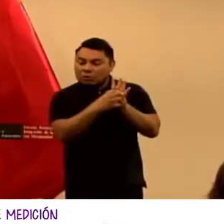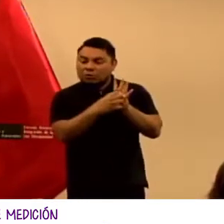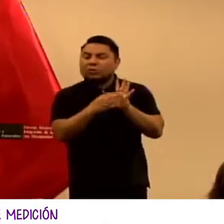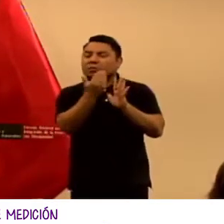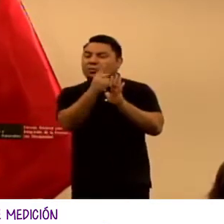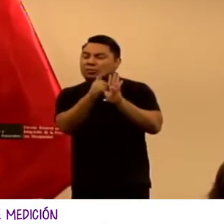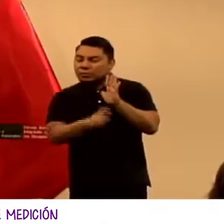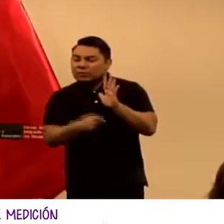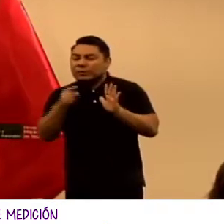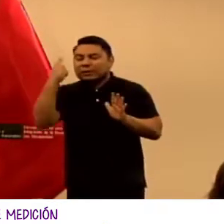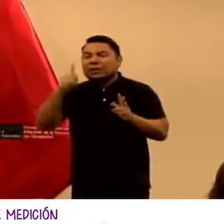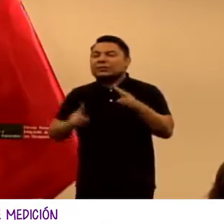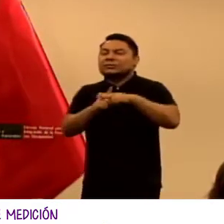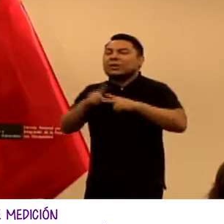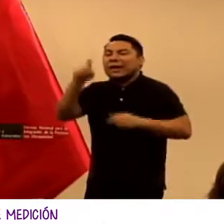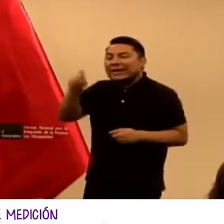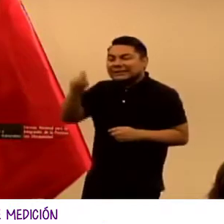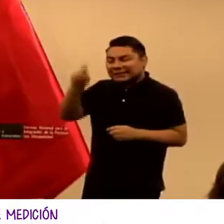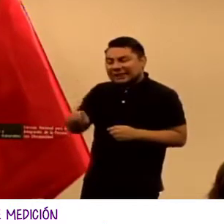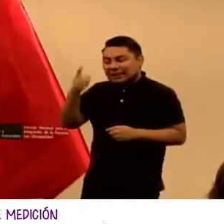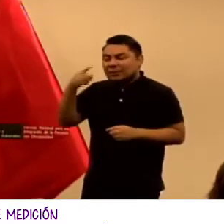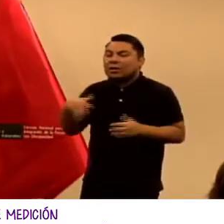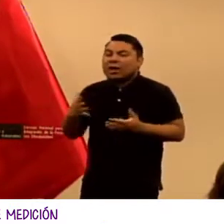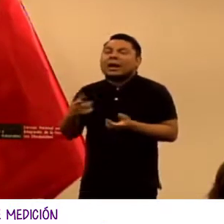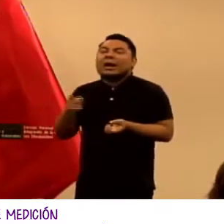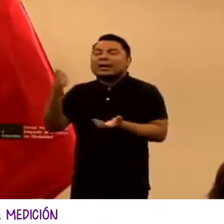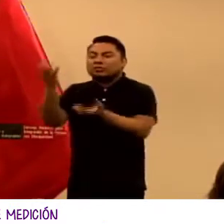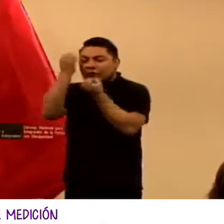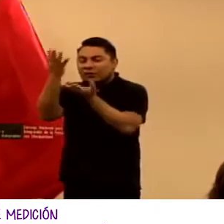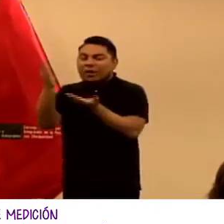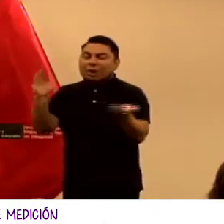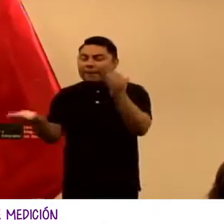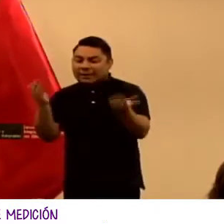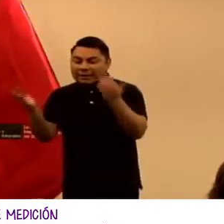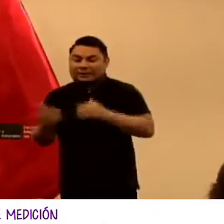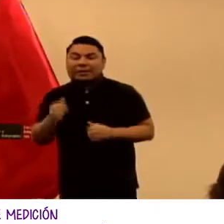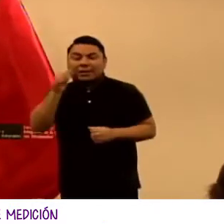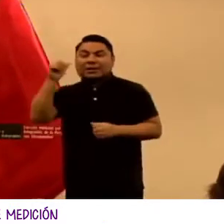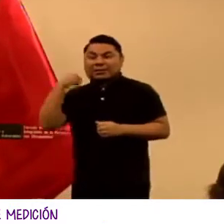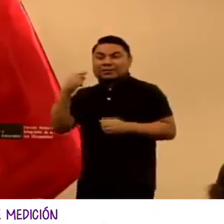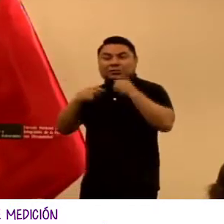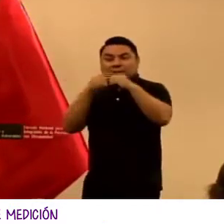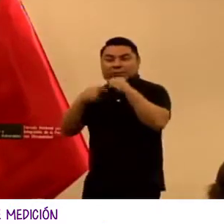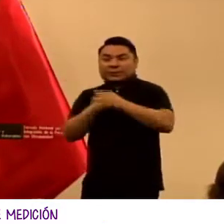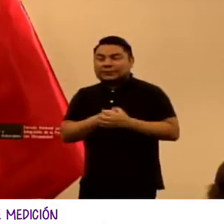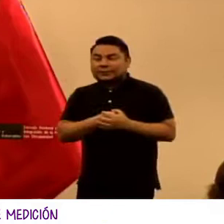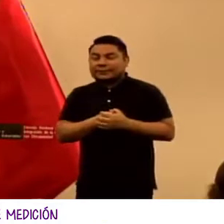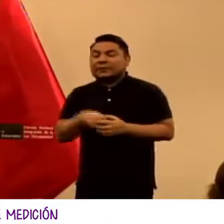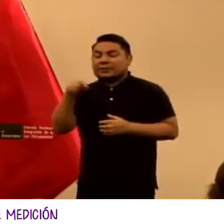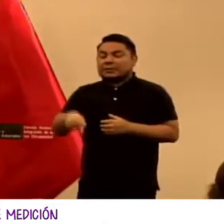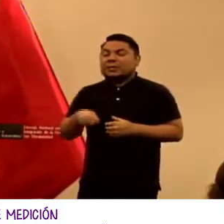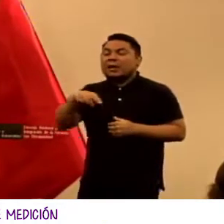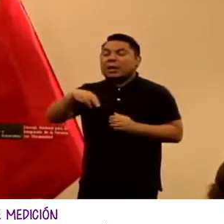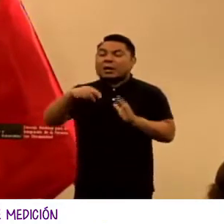como la necesidad de contar con datos comparables, como estuvimos comentando ayer desde las primeras sesiones, y que el módulo